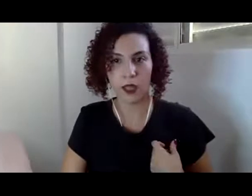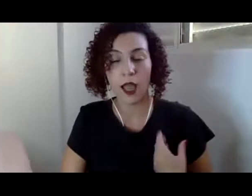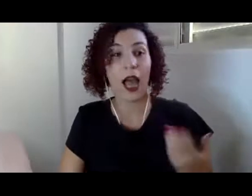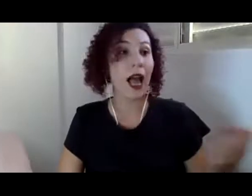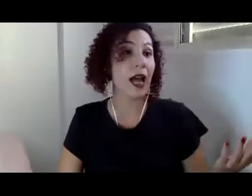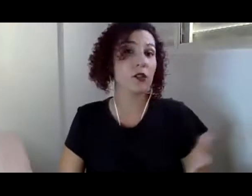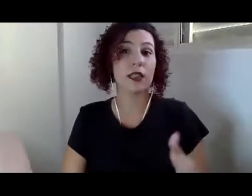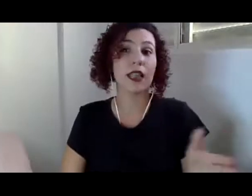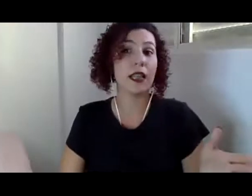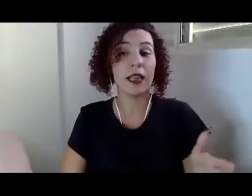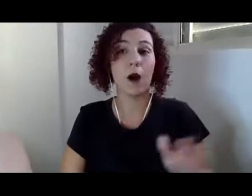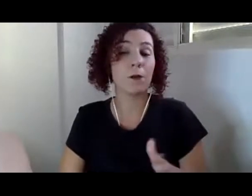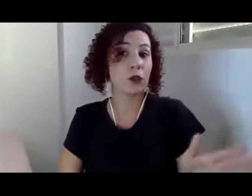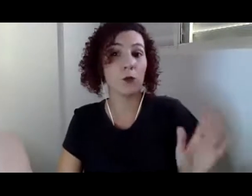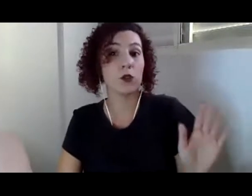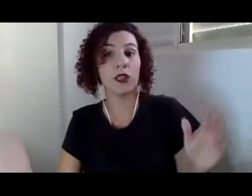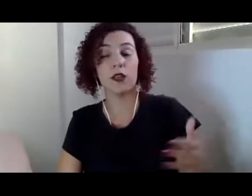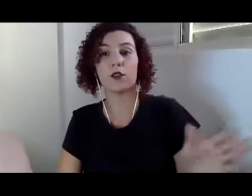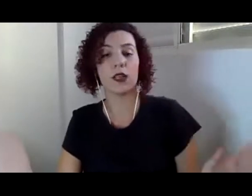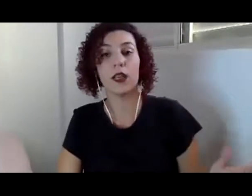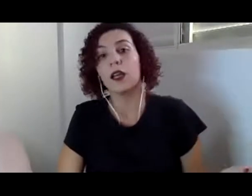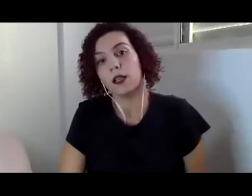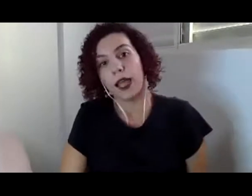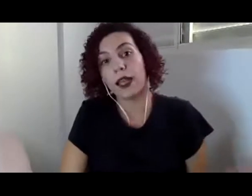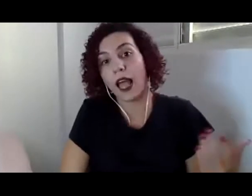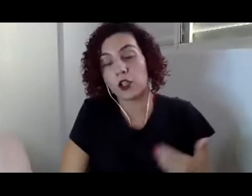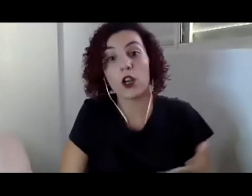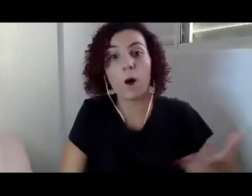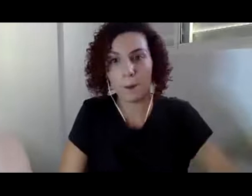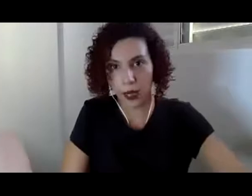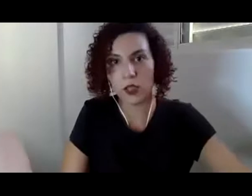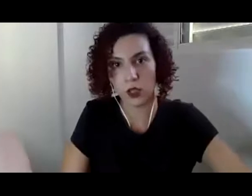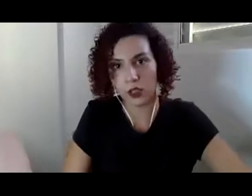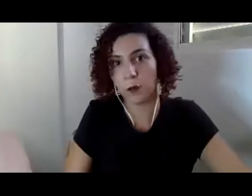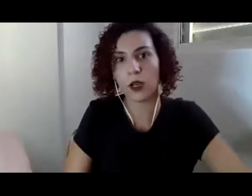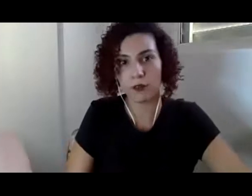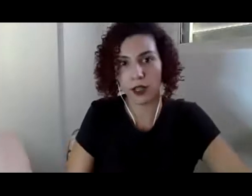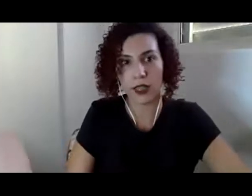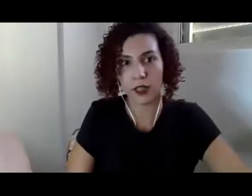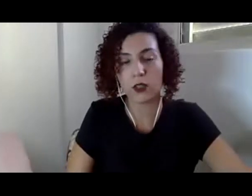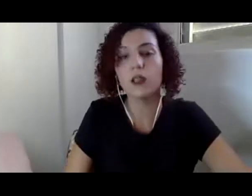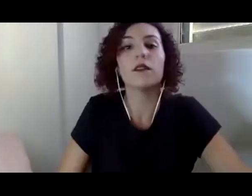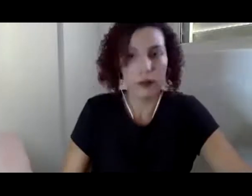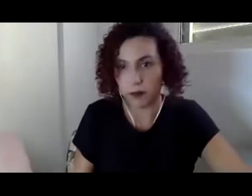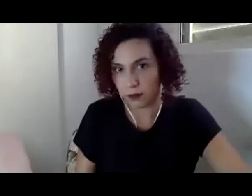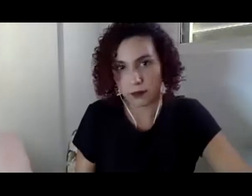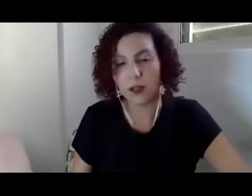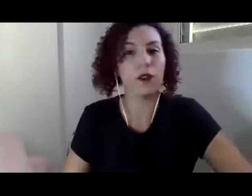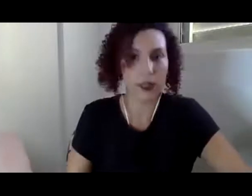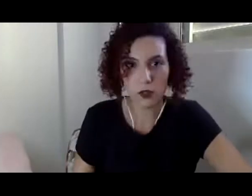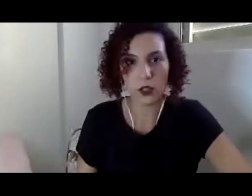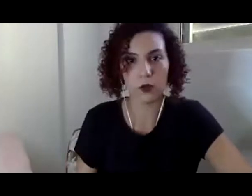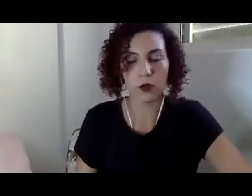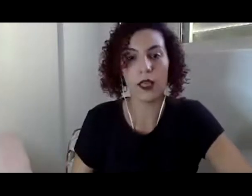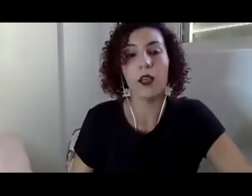ouvintes, né? Se você está ali, a pessoa buzina, você, né? A gente não aprende isso, porque, na verdade, não